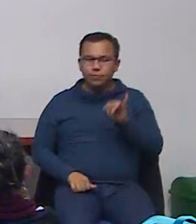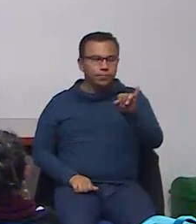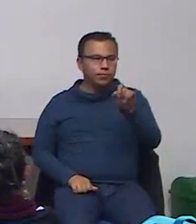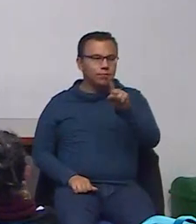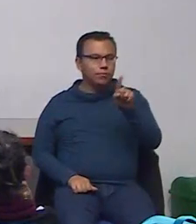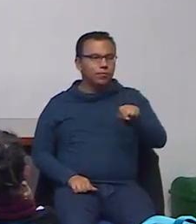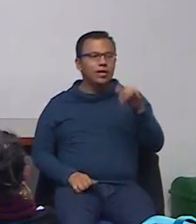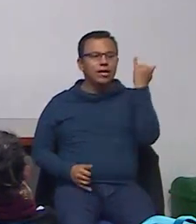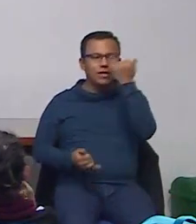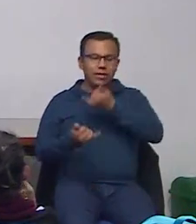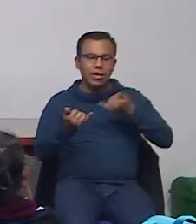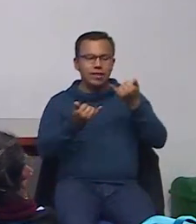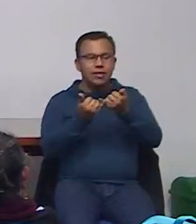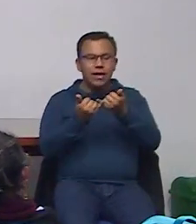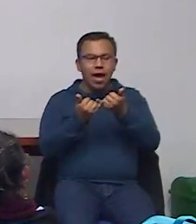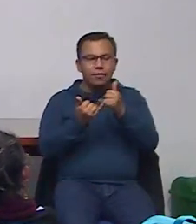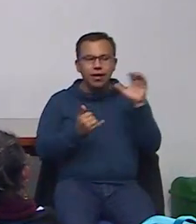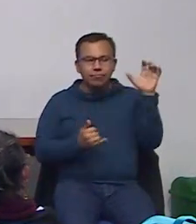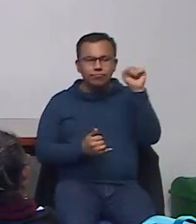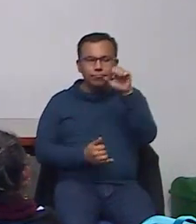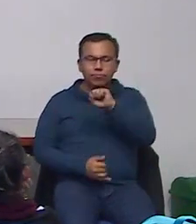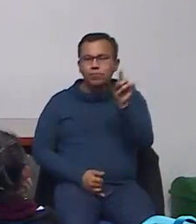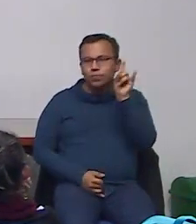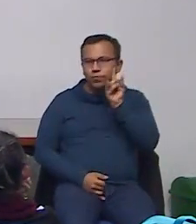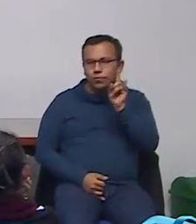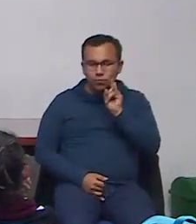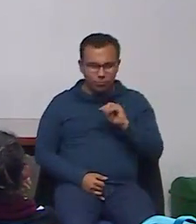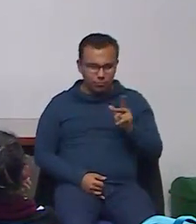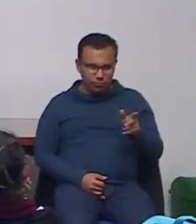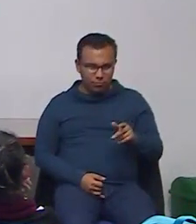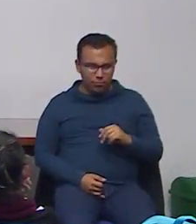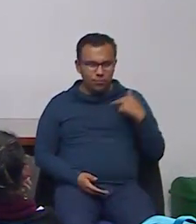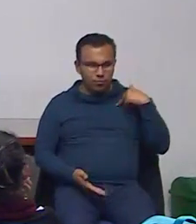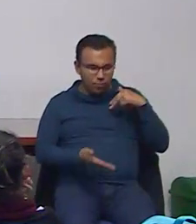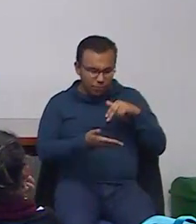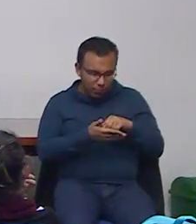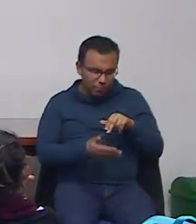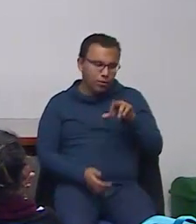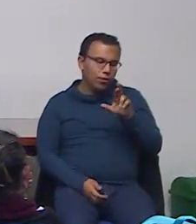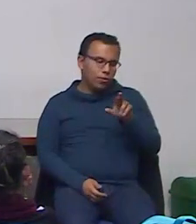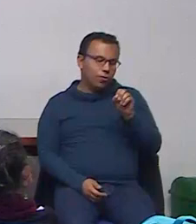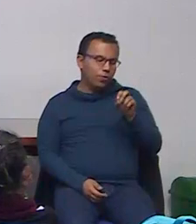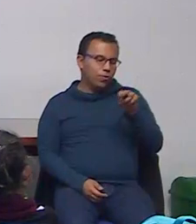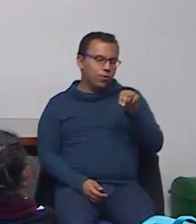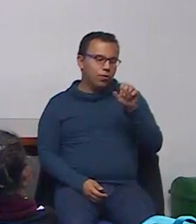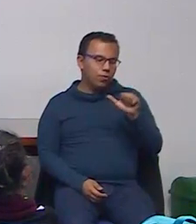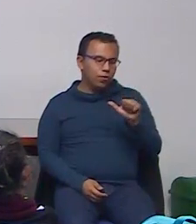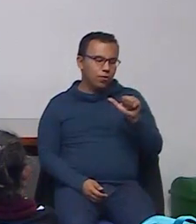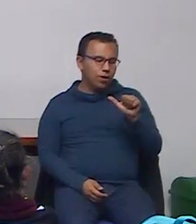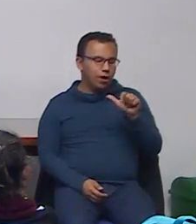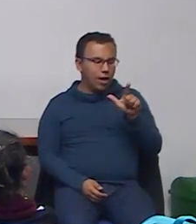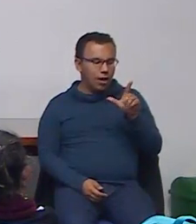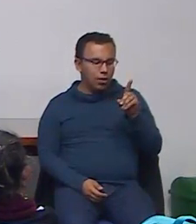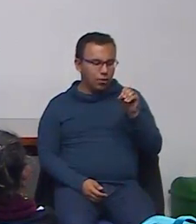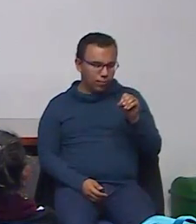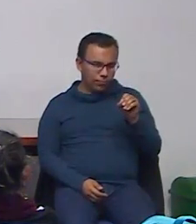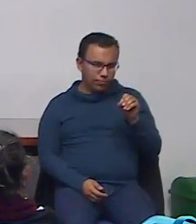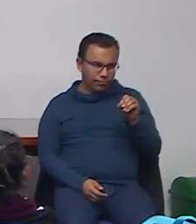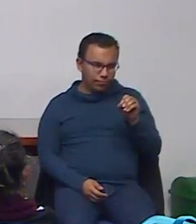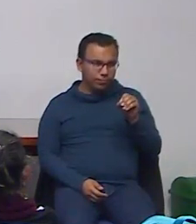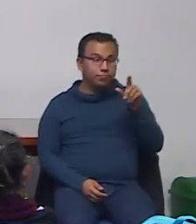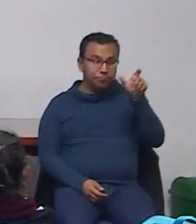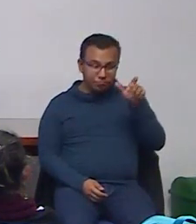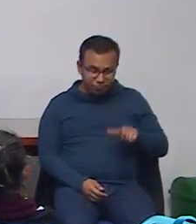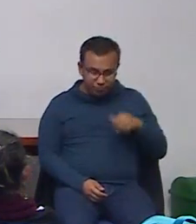significa identidad Sonora Sí y eso hay un autor que se llama Rolando benenson un musicoterapeuta muy famoso eh